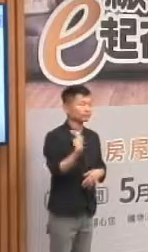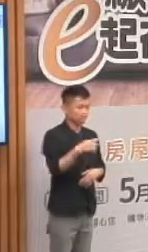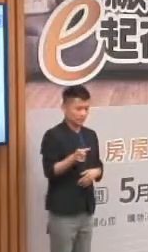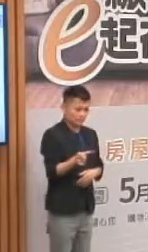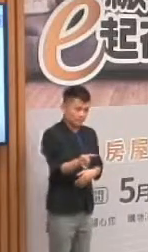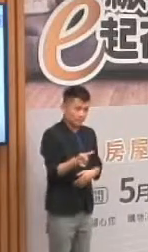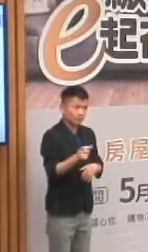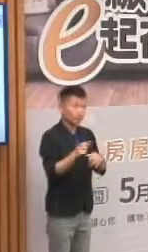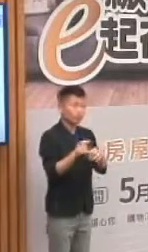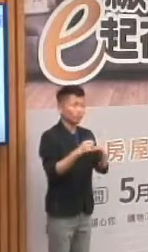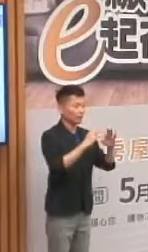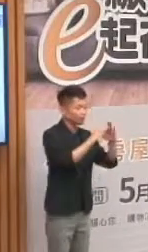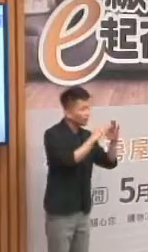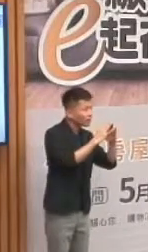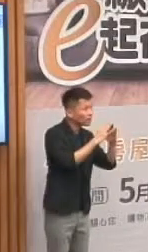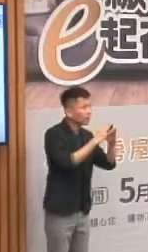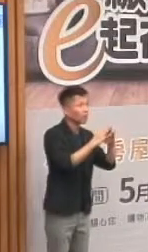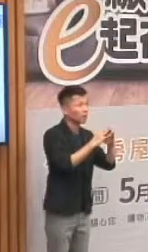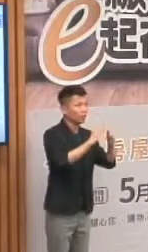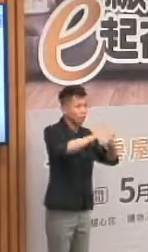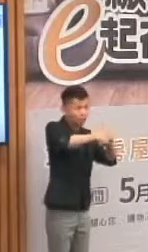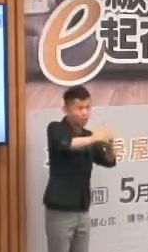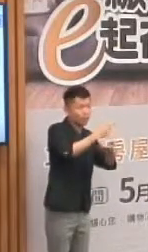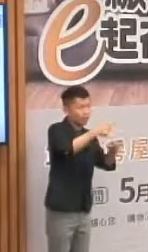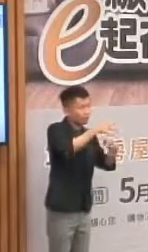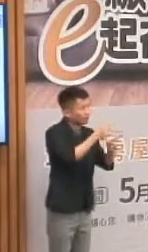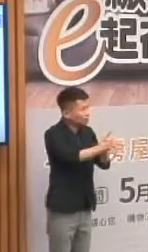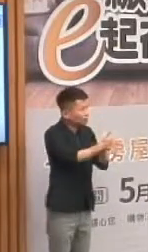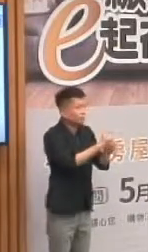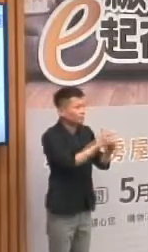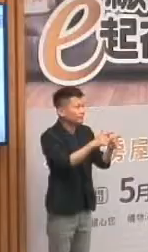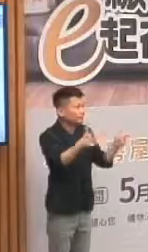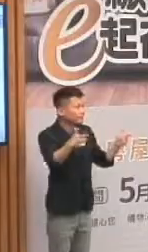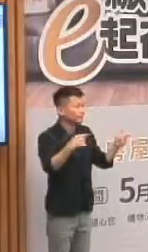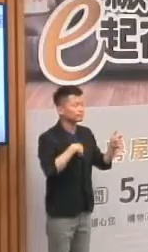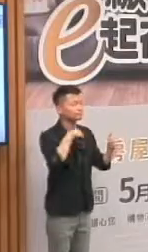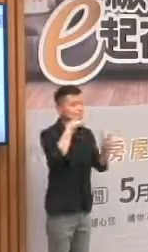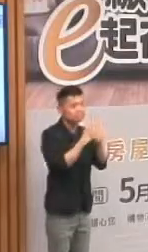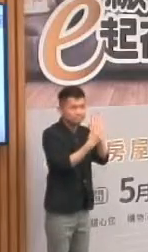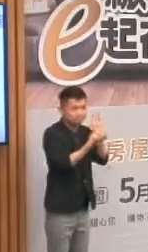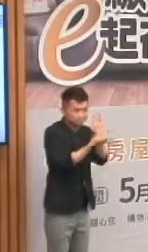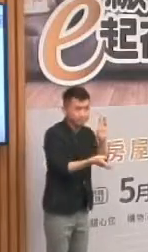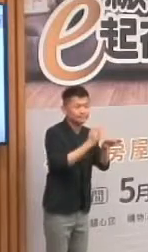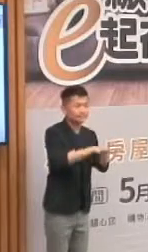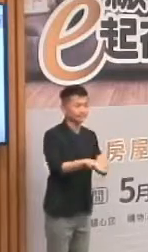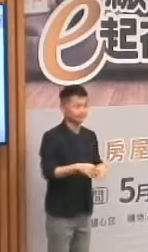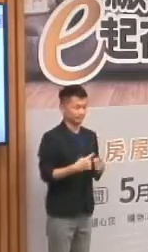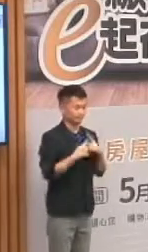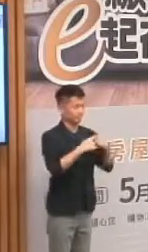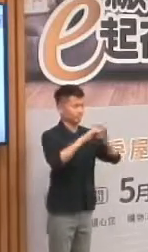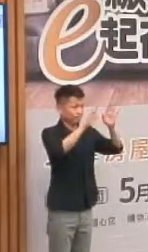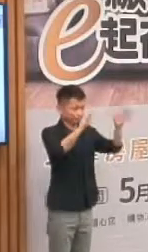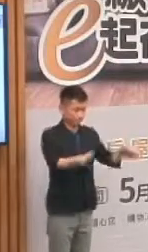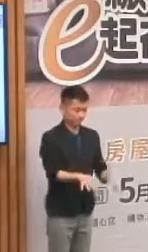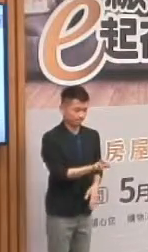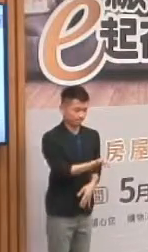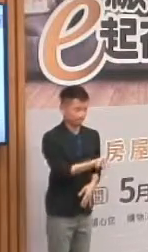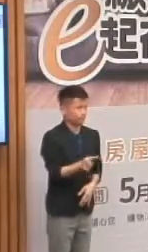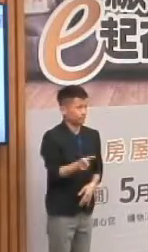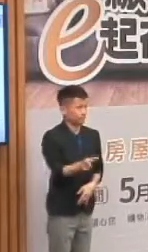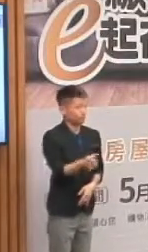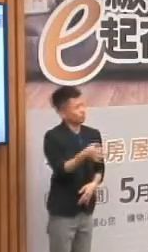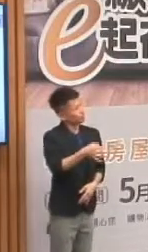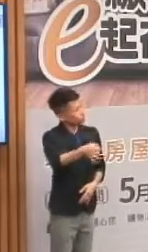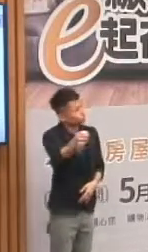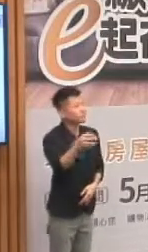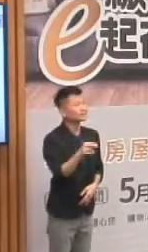活期存款的转账，这个等一下我会再特别再说明。那自动柜员机的缴税，就是到 ATM 里面其实